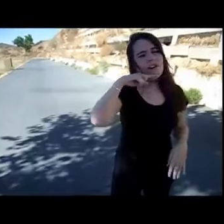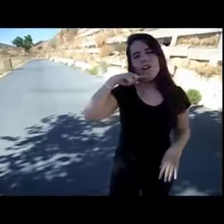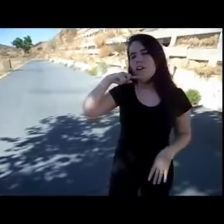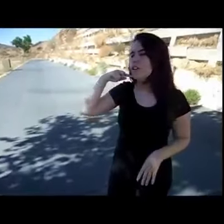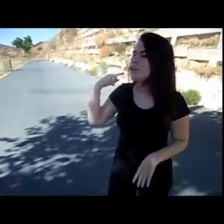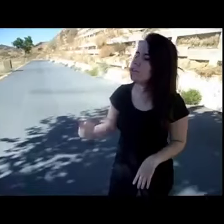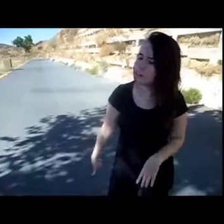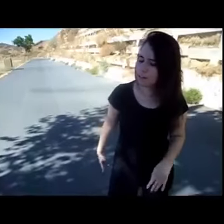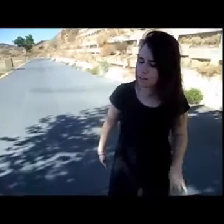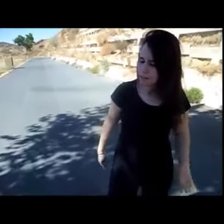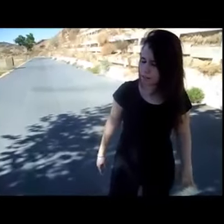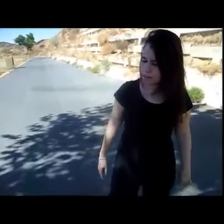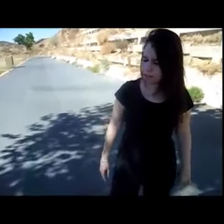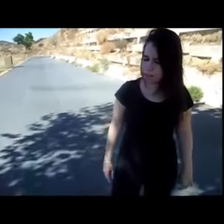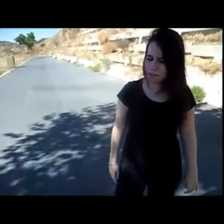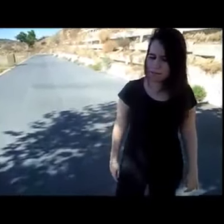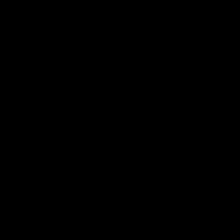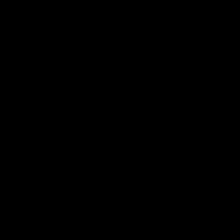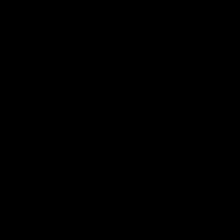¡Ay, dolores!